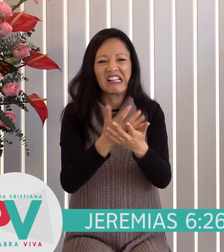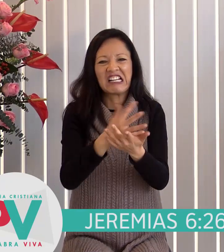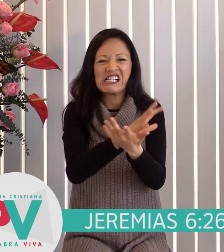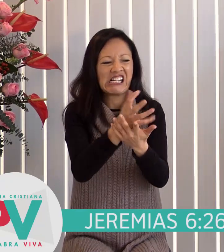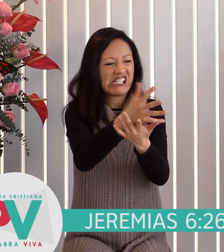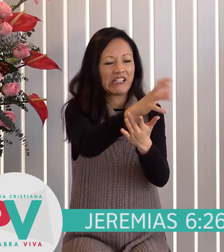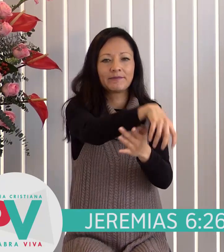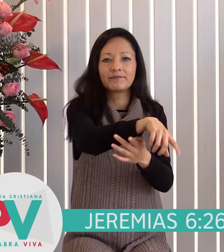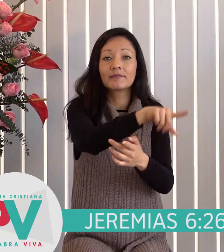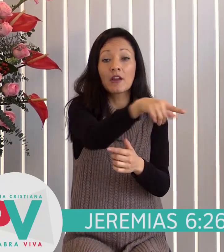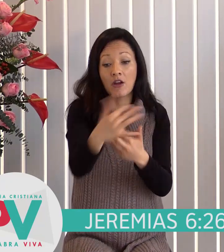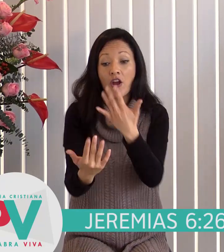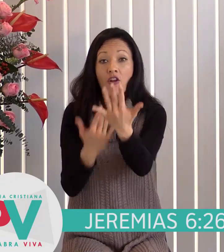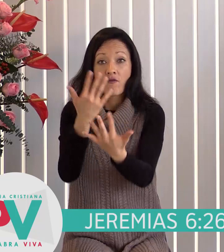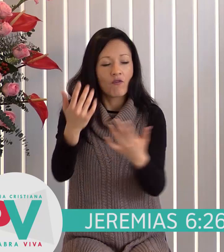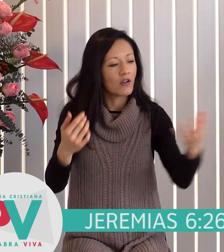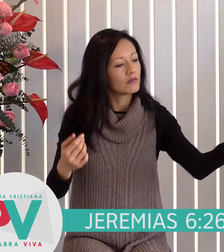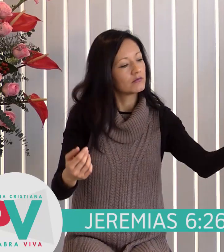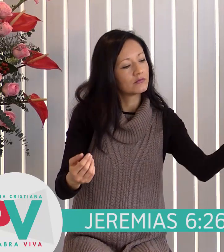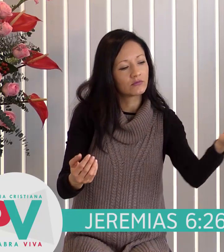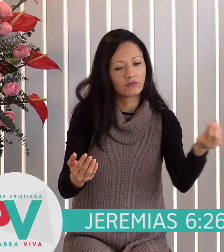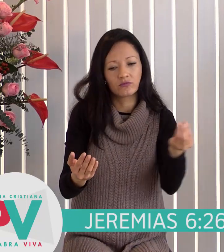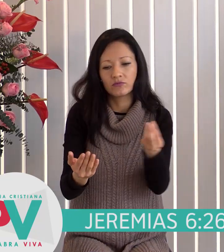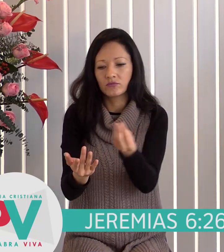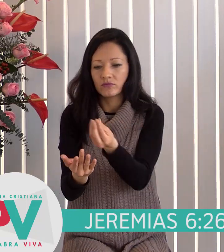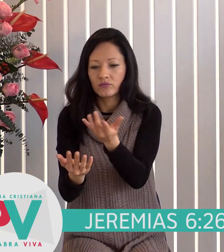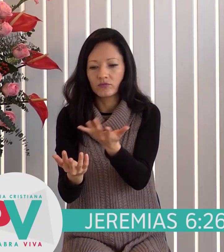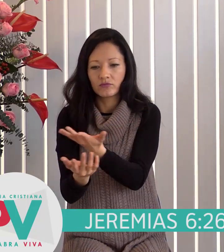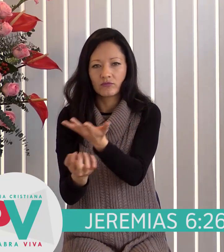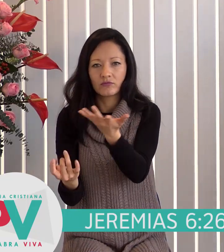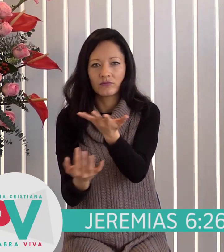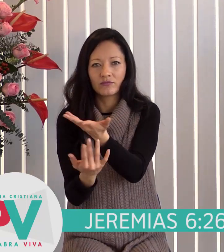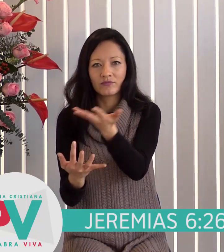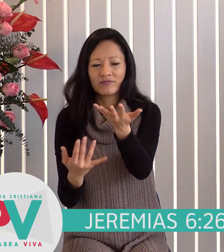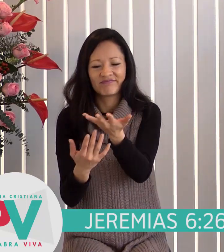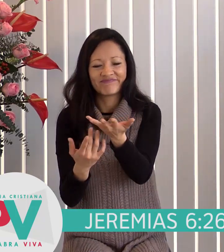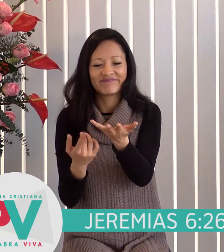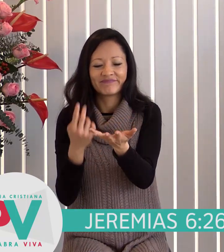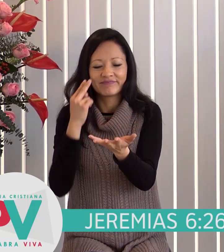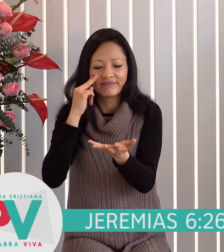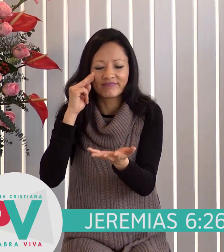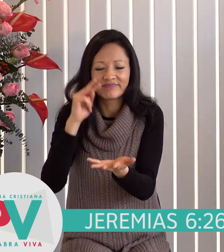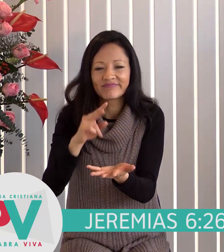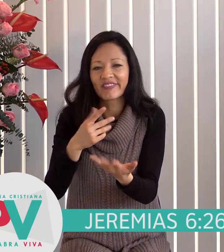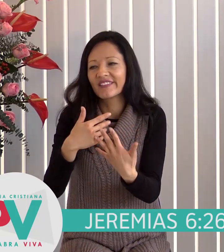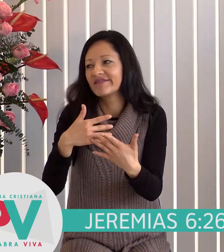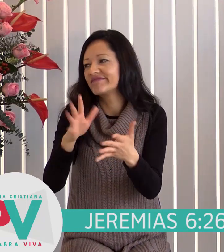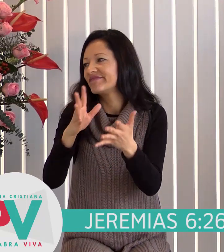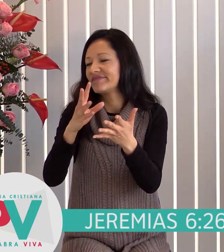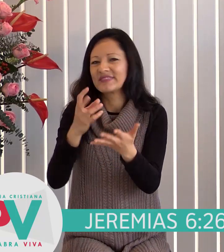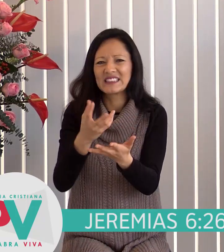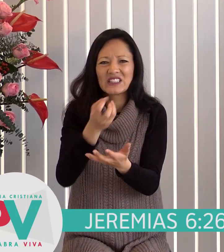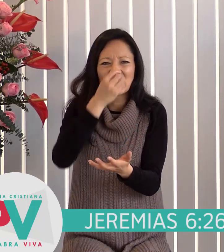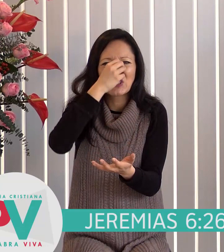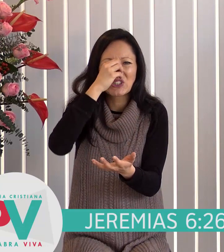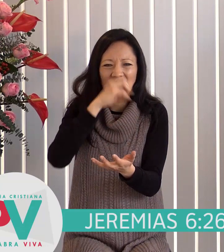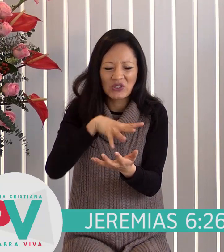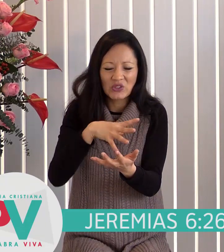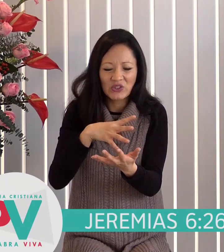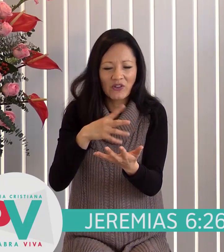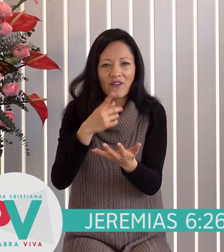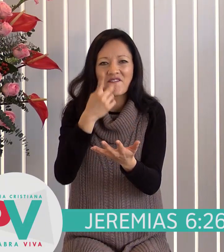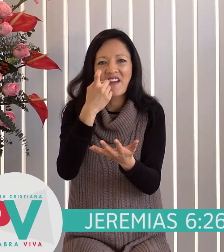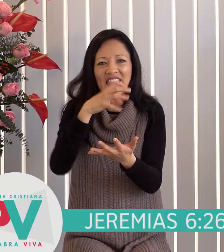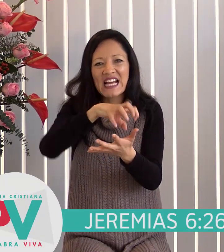fuelle, por el fuego se ha consumido el plomo, en vano fundió el fundidor, pues la escoria no se